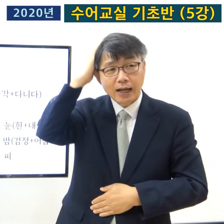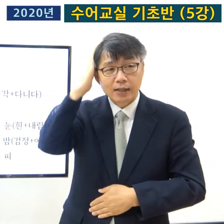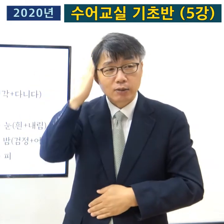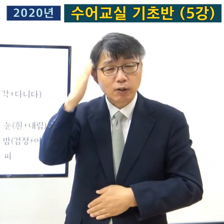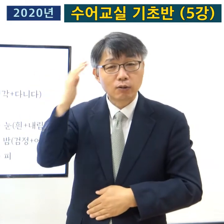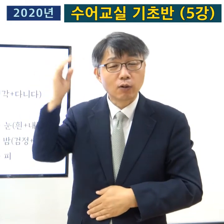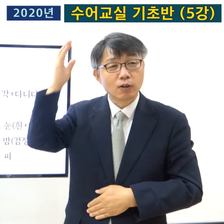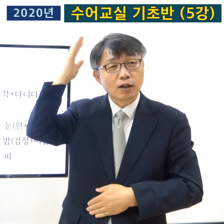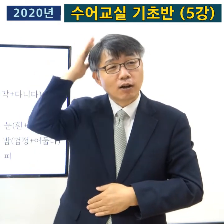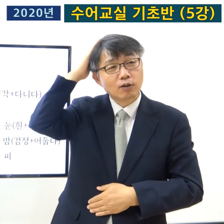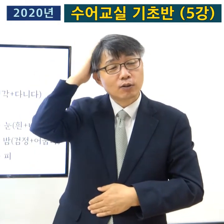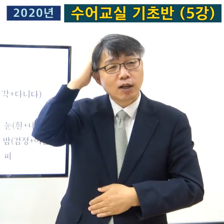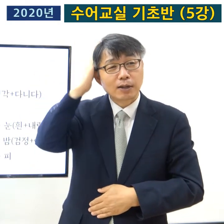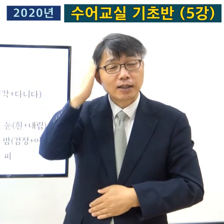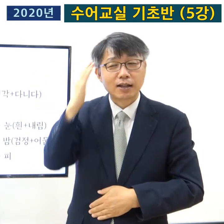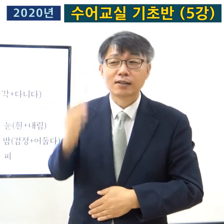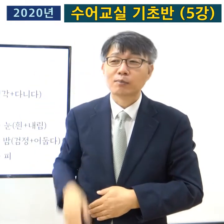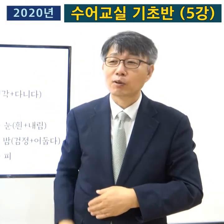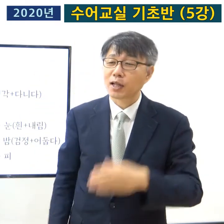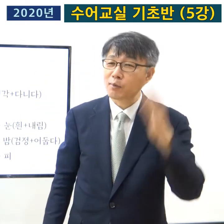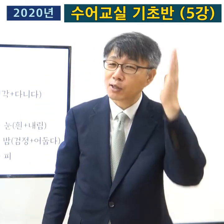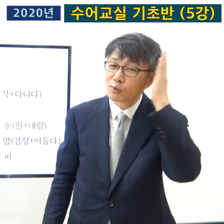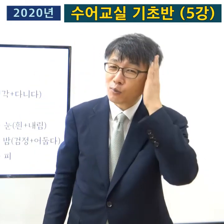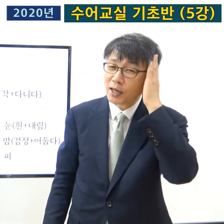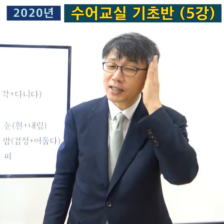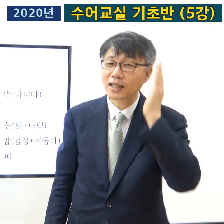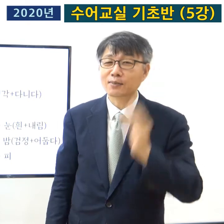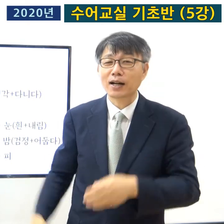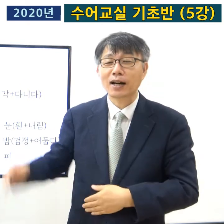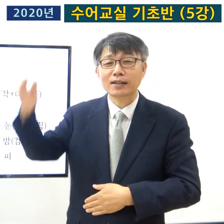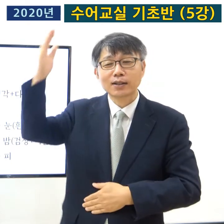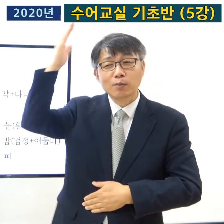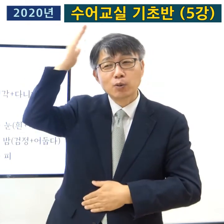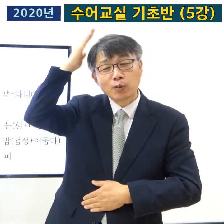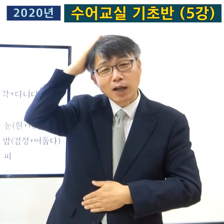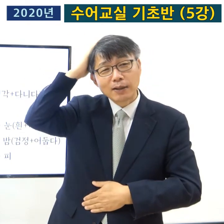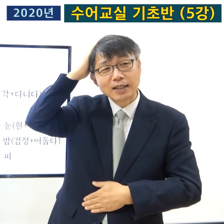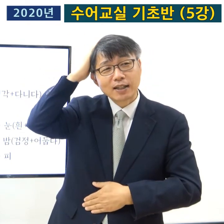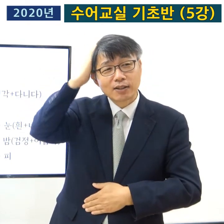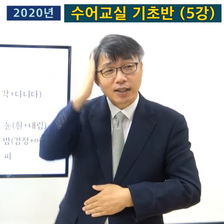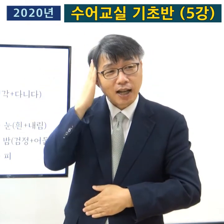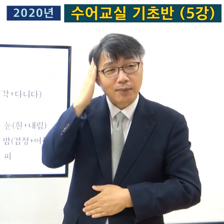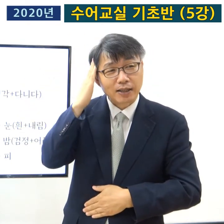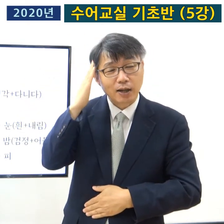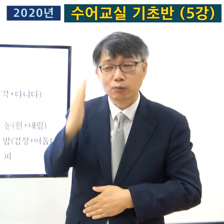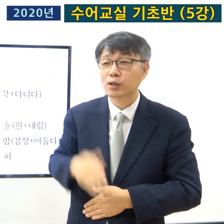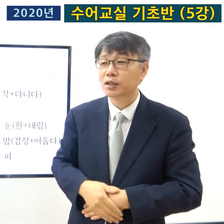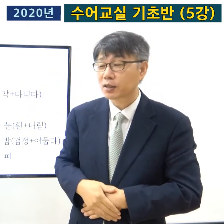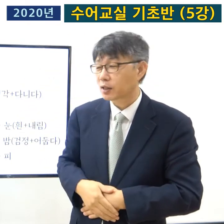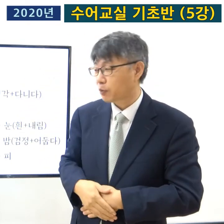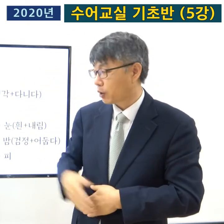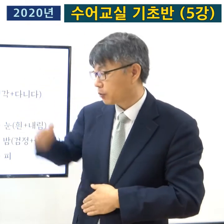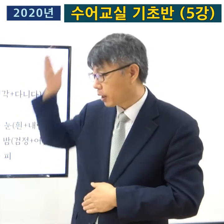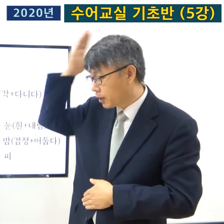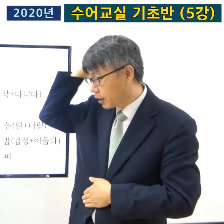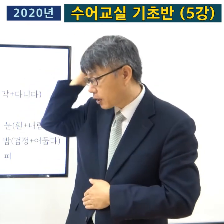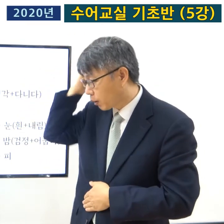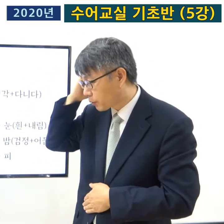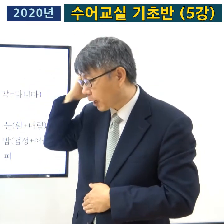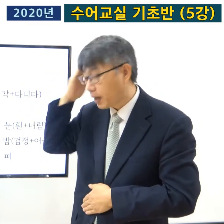이게 수화로 까맣다. 제가 머리가 조금 하얗긴 하지만 보통은 까맣잖아요. 이렇게 까맣다. 우리는 그렇게 표현합니다. 검다.